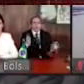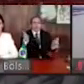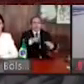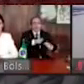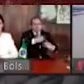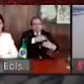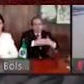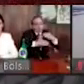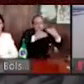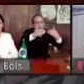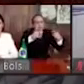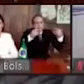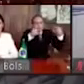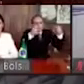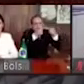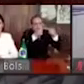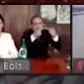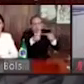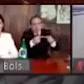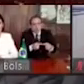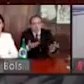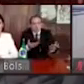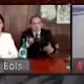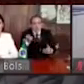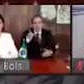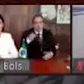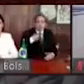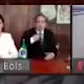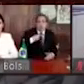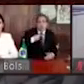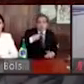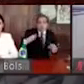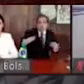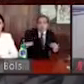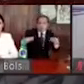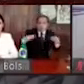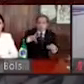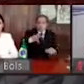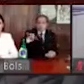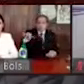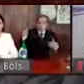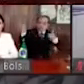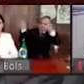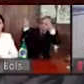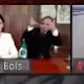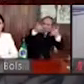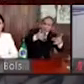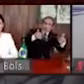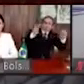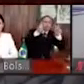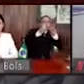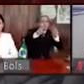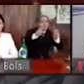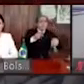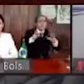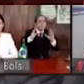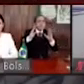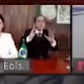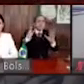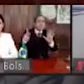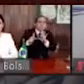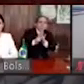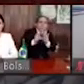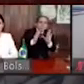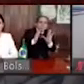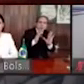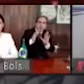solamente quiero dejarles dos breves videos que narran algunos de estos testimoniales de todas estas mujeres a quienes